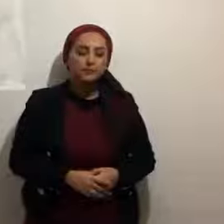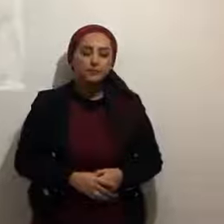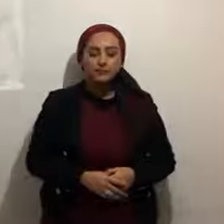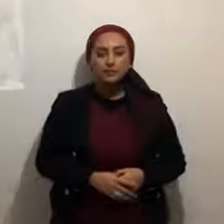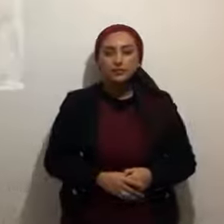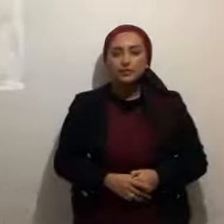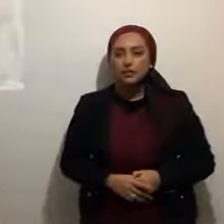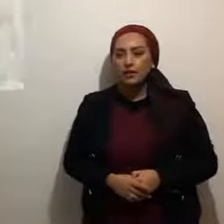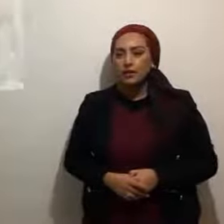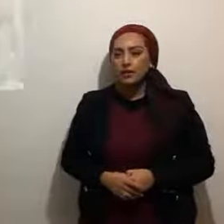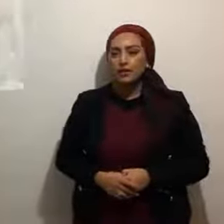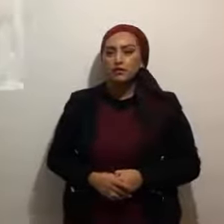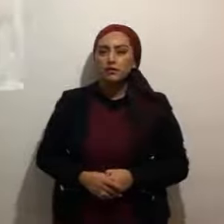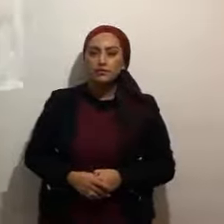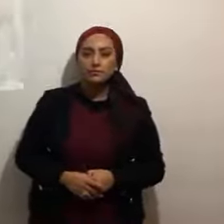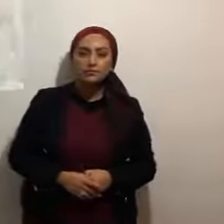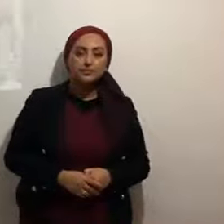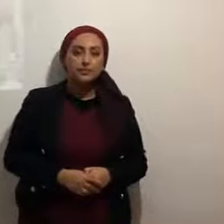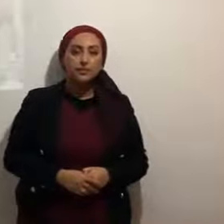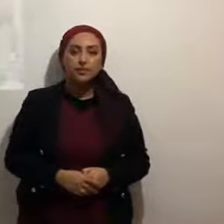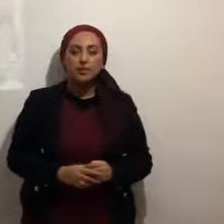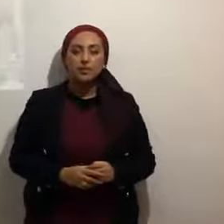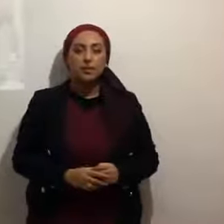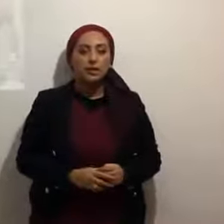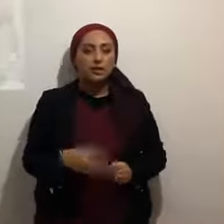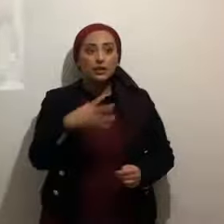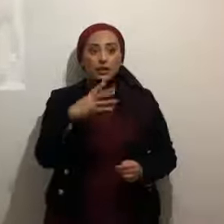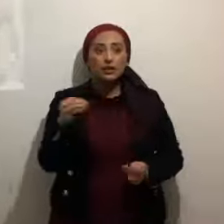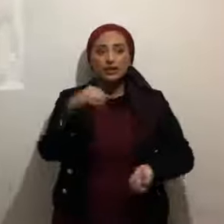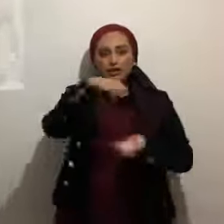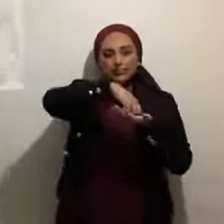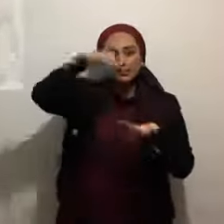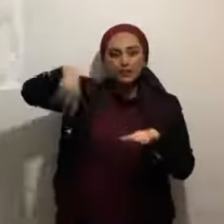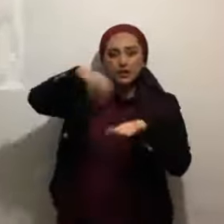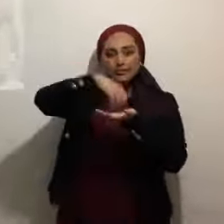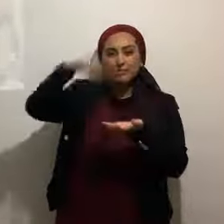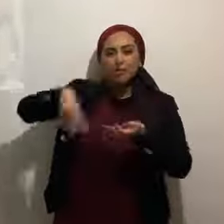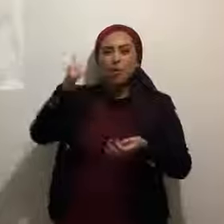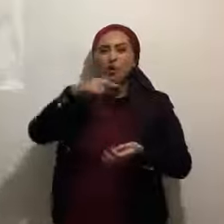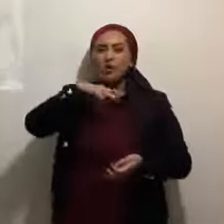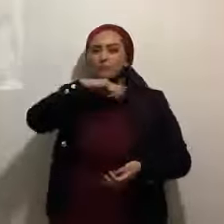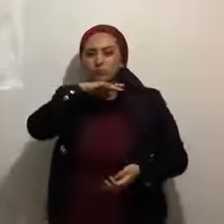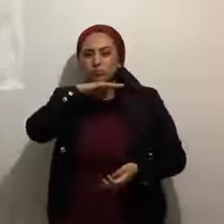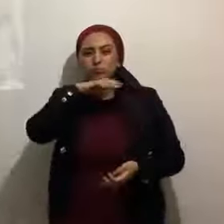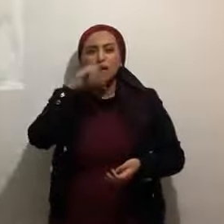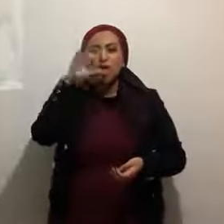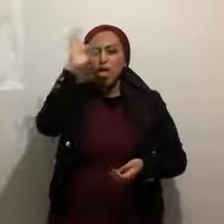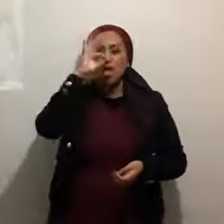Cavar en lo moral y despojar todo el lodo, toda la basura del alma,